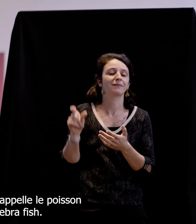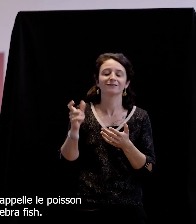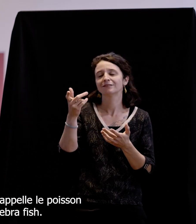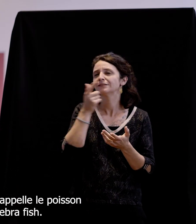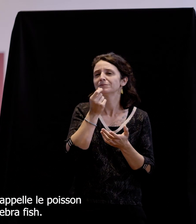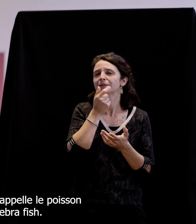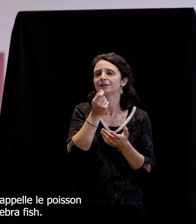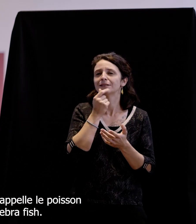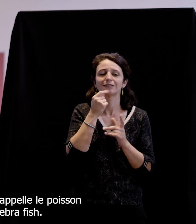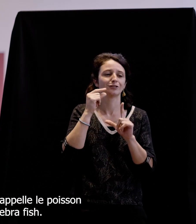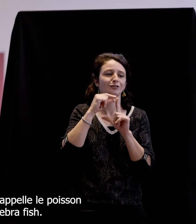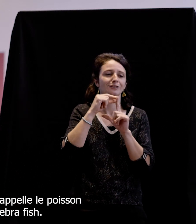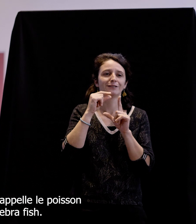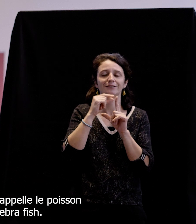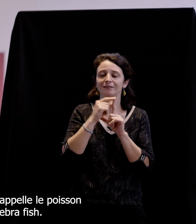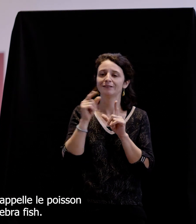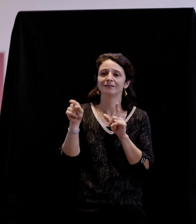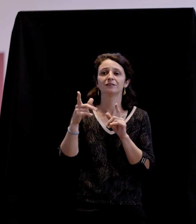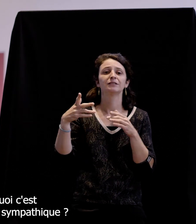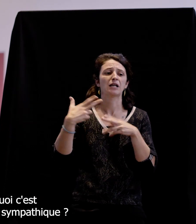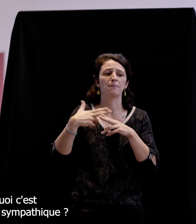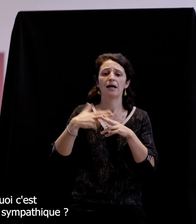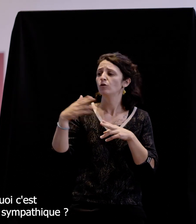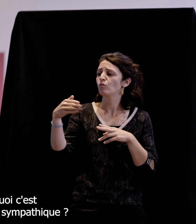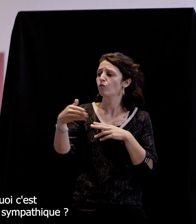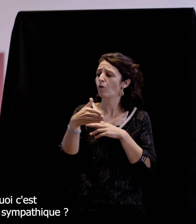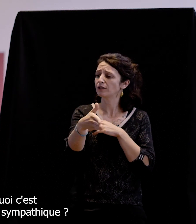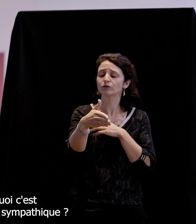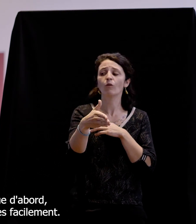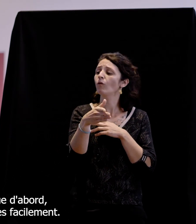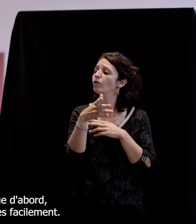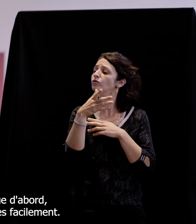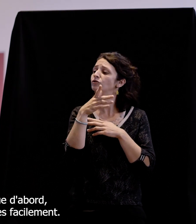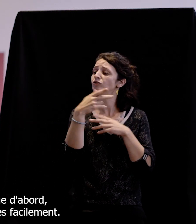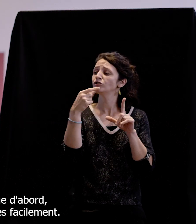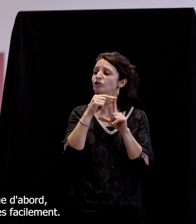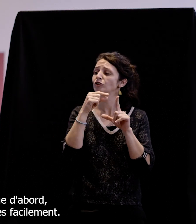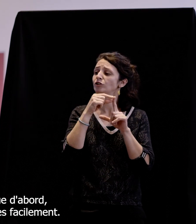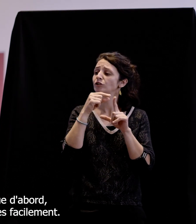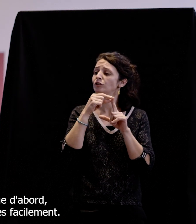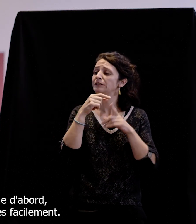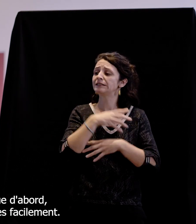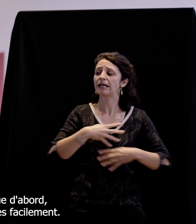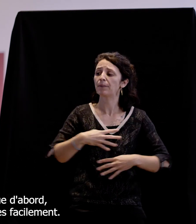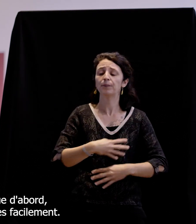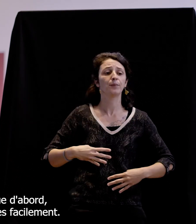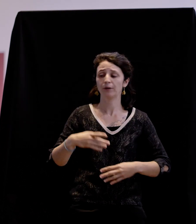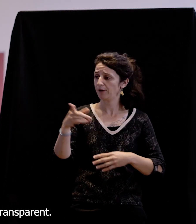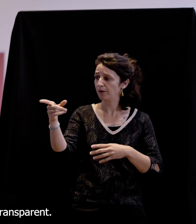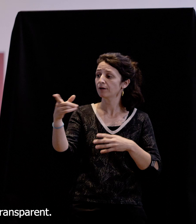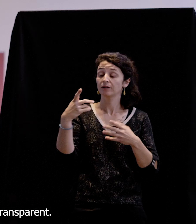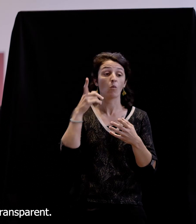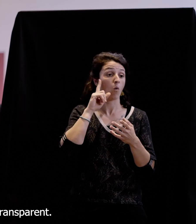sympathique des généticiens qui s'appelle le poisson zèbre ou le zébrafiche. Alors, pourquoi c'est un petit camarade sympathique ? C'est parce que d'abord, il se reproduit très